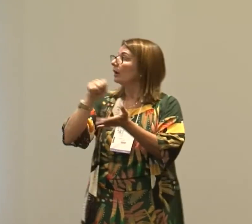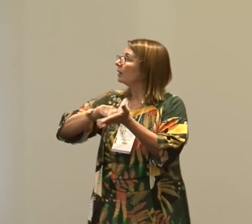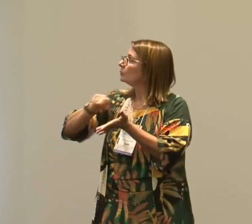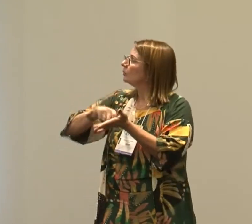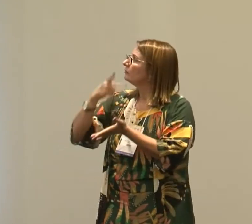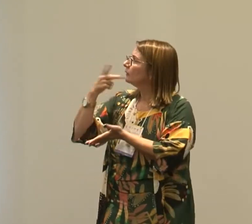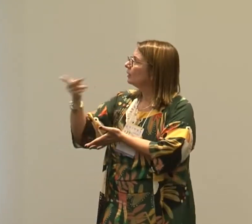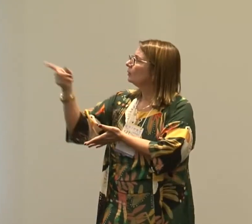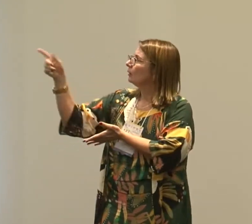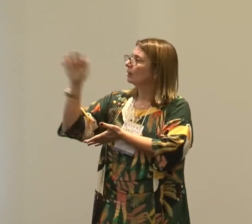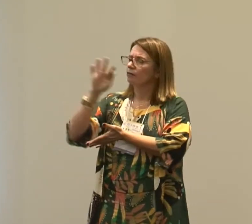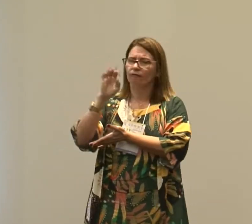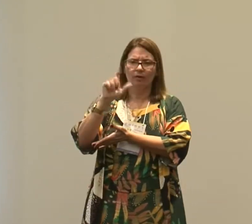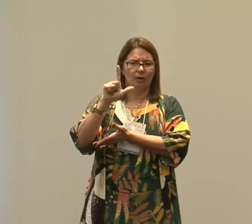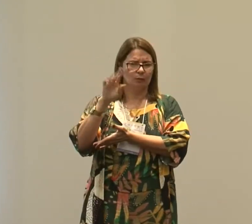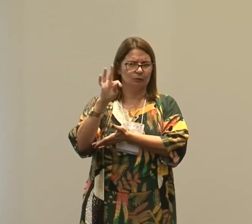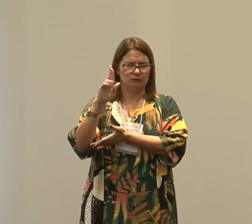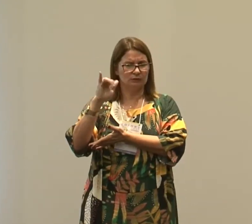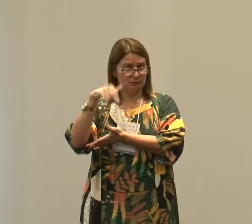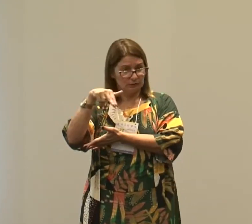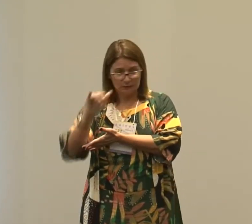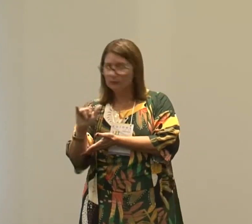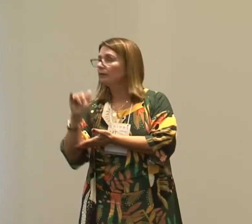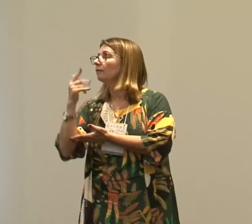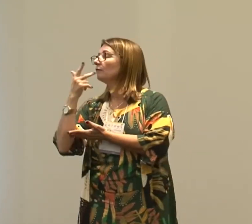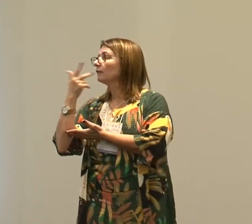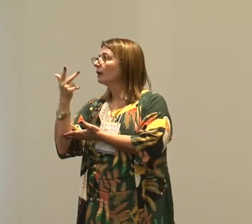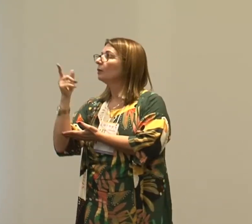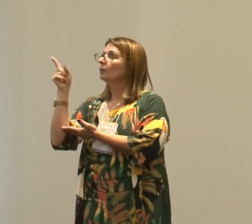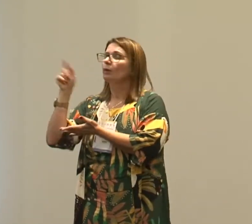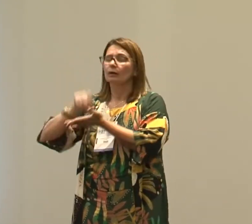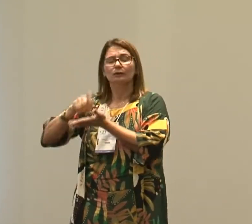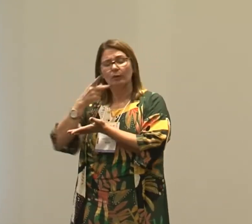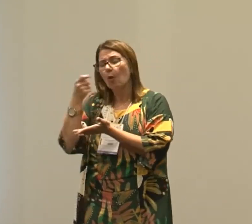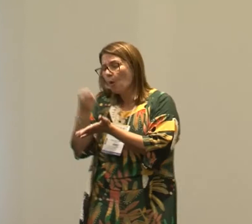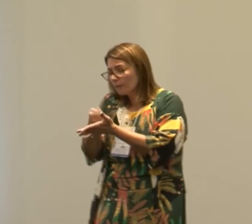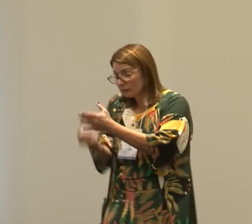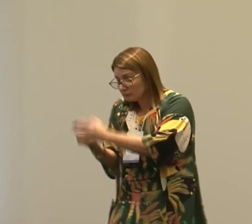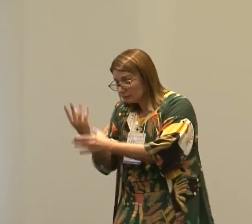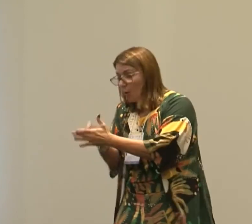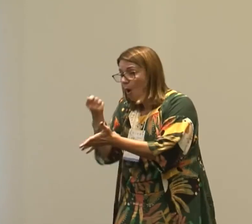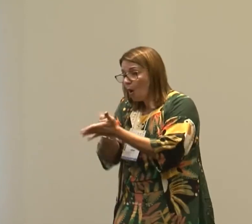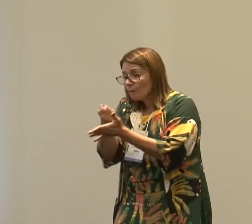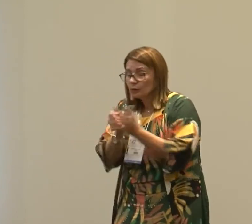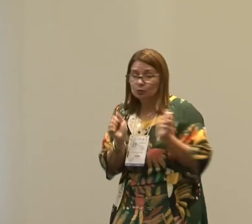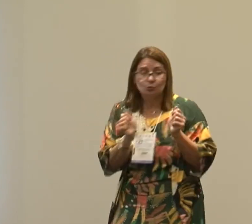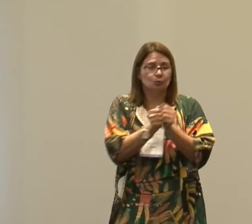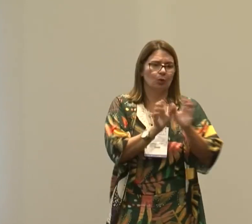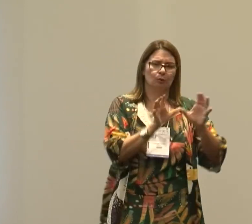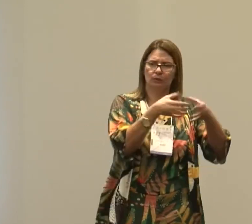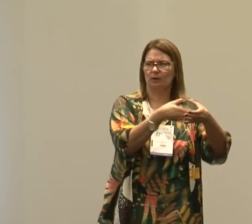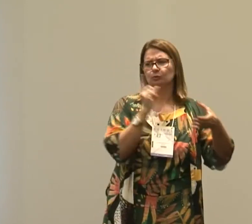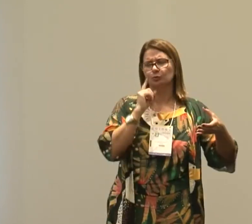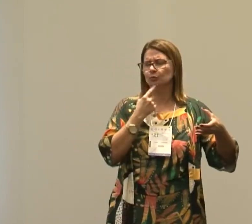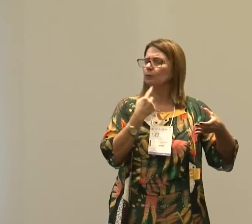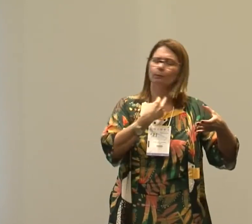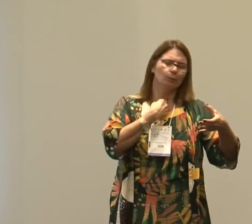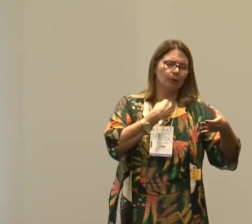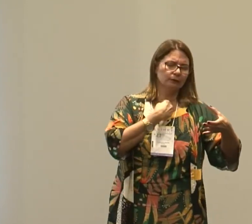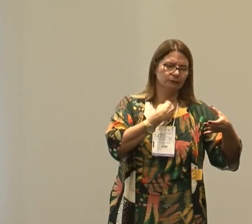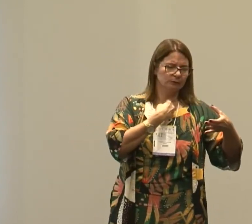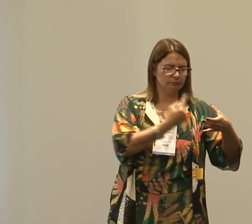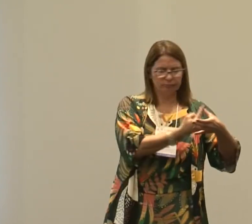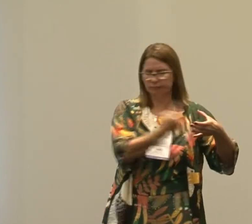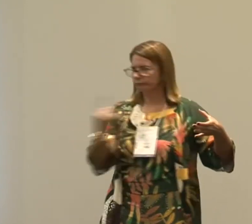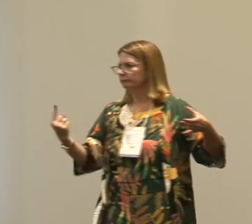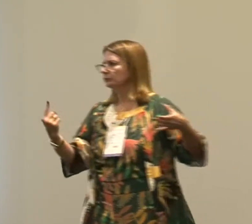Um outro autor fala também sobre a criação de sinais juntamente com a comunidade surda. Feltrini fala sobre